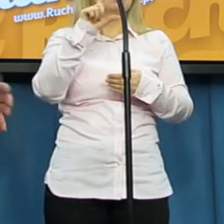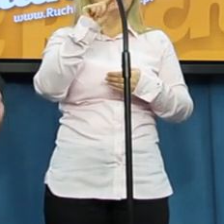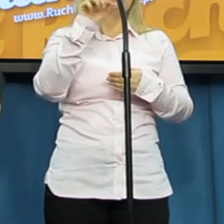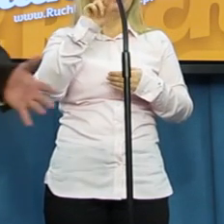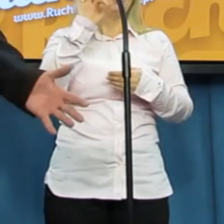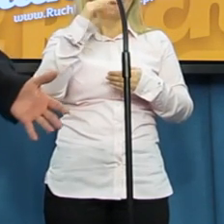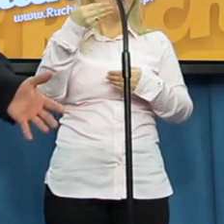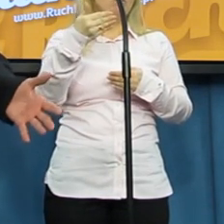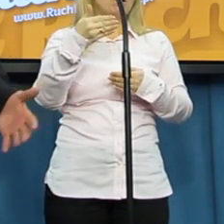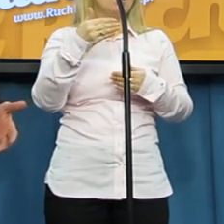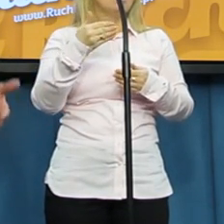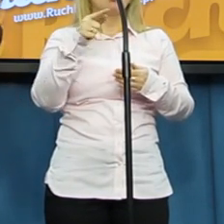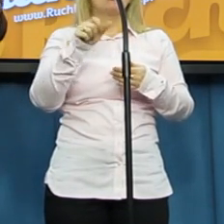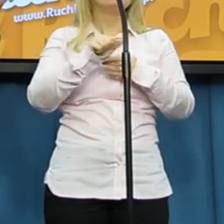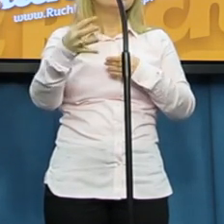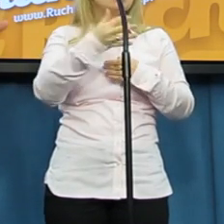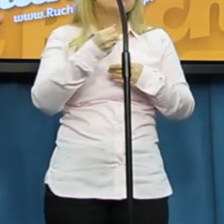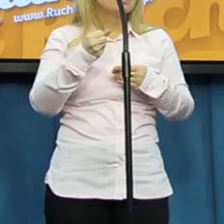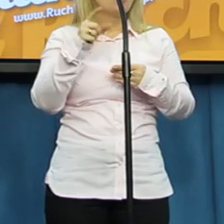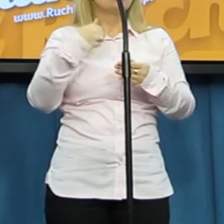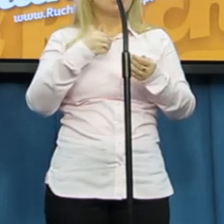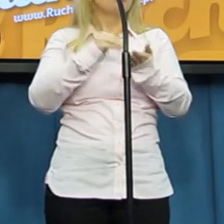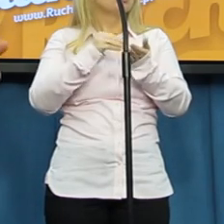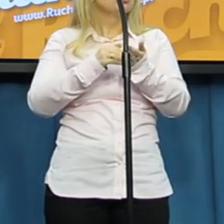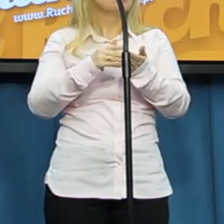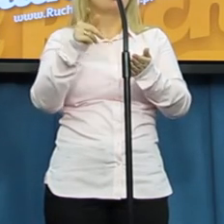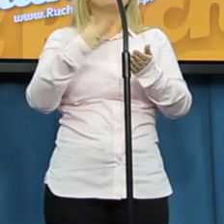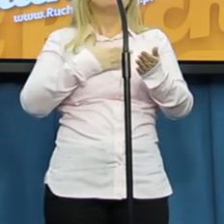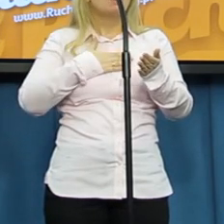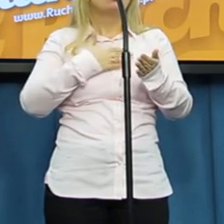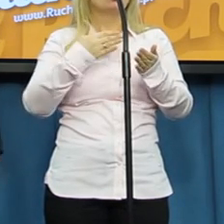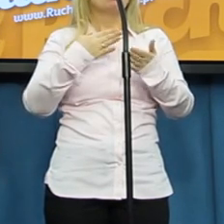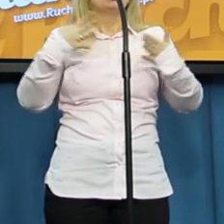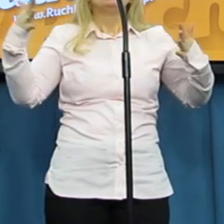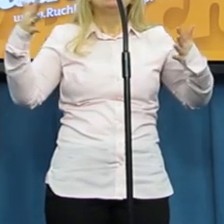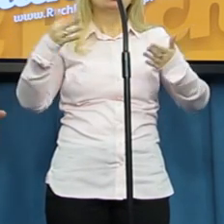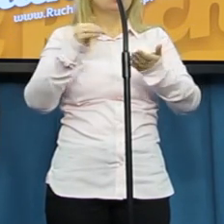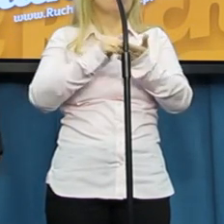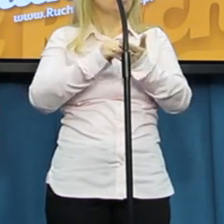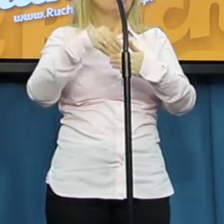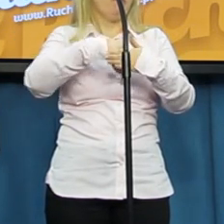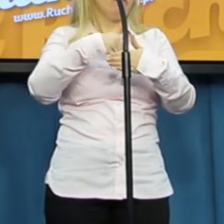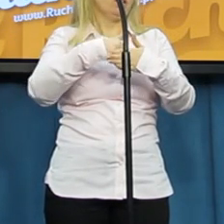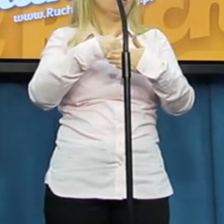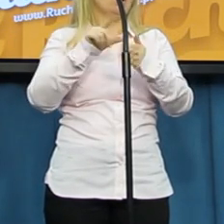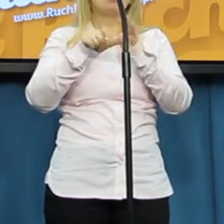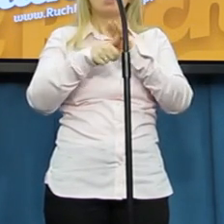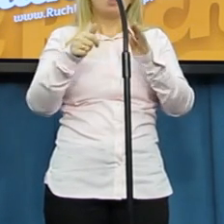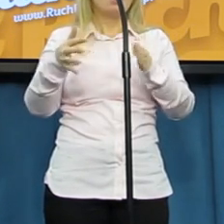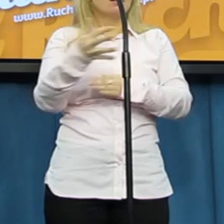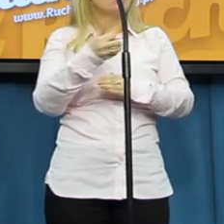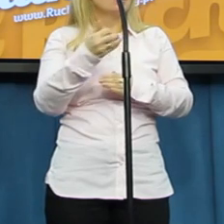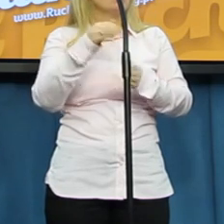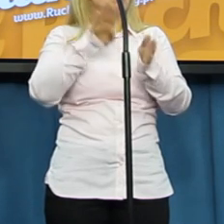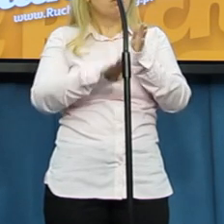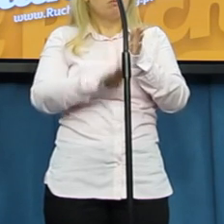stosunku nie do tego, że oni mają mało pieniędzy, tylko do tego, co oni potrzebują. Oni strasznie mają rozdmuchane wewnętrzne potrzeby. Dlatego ja